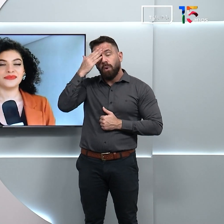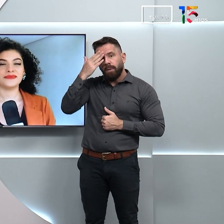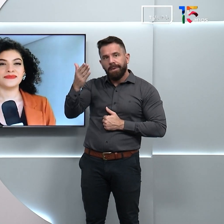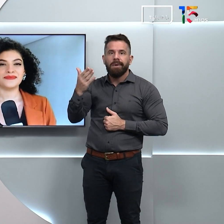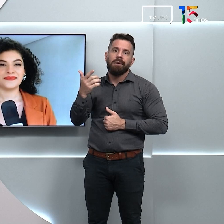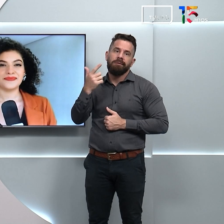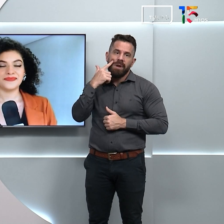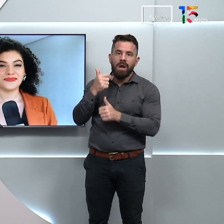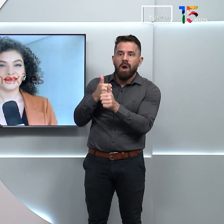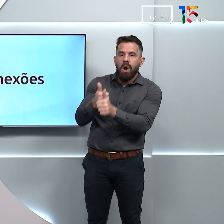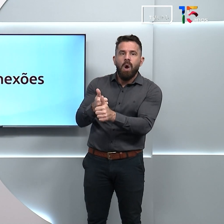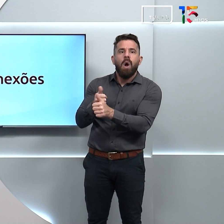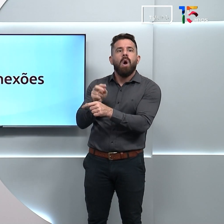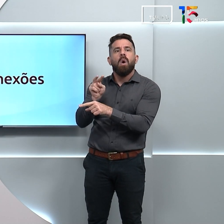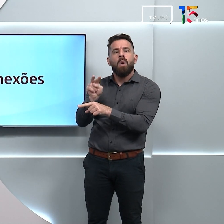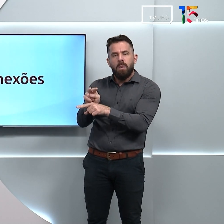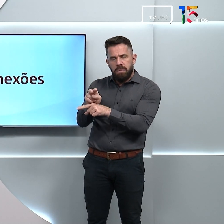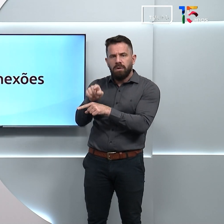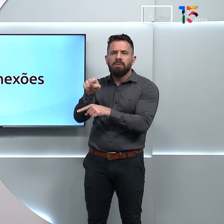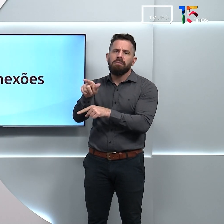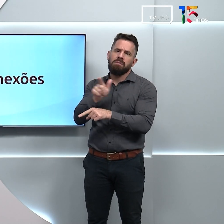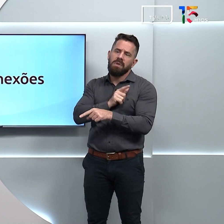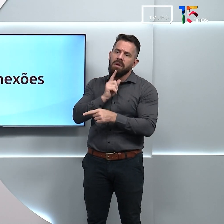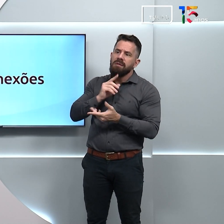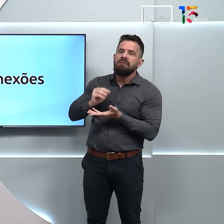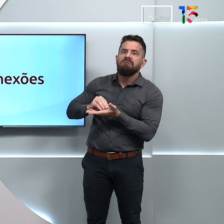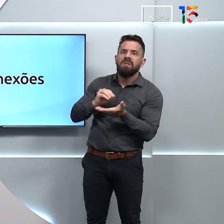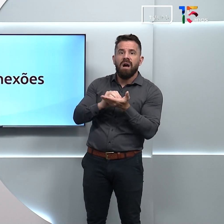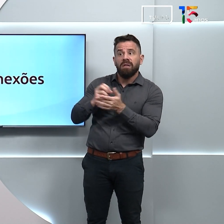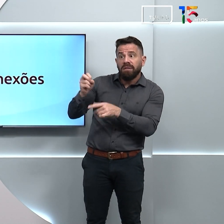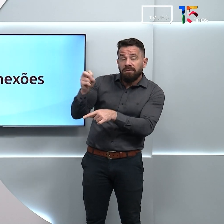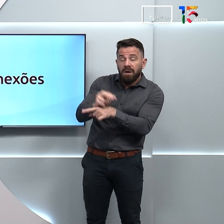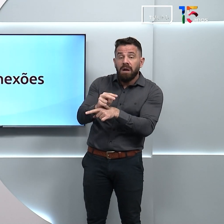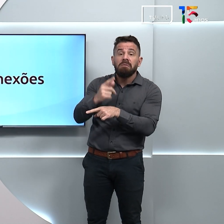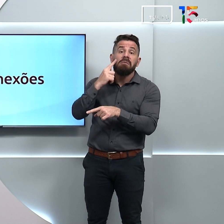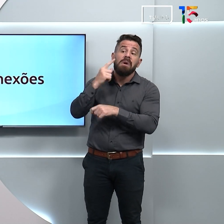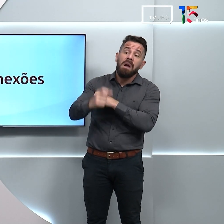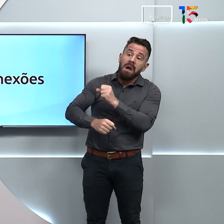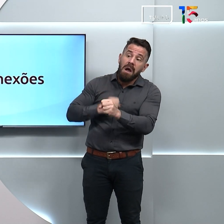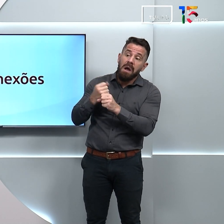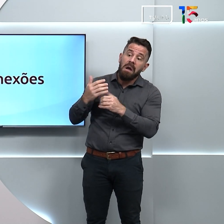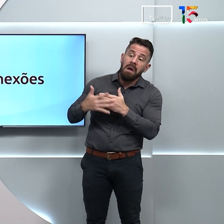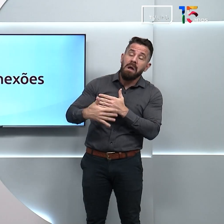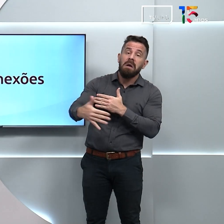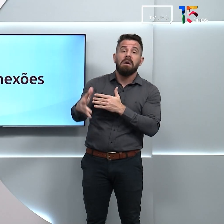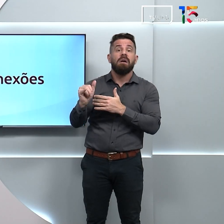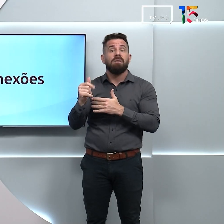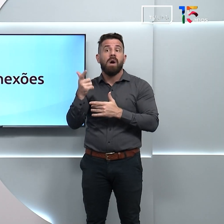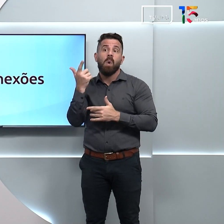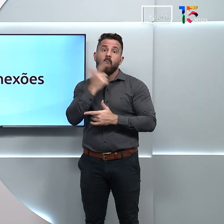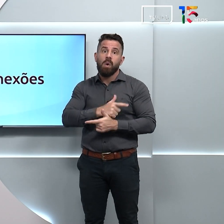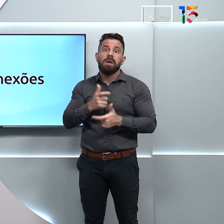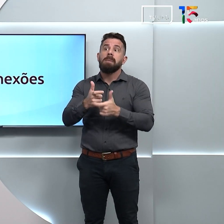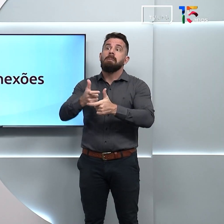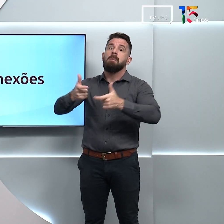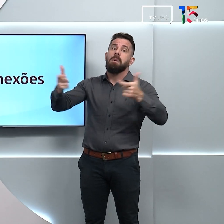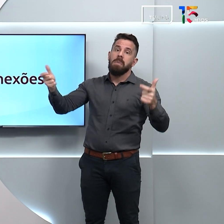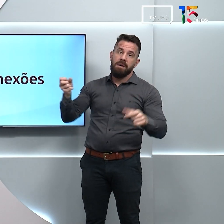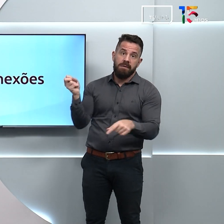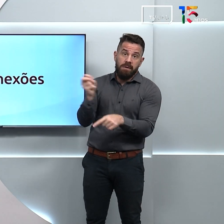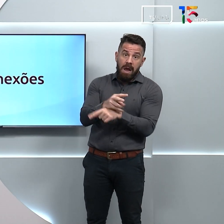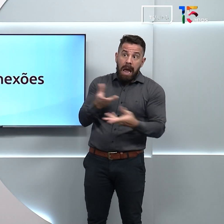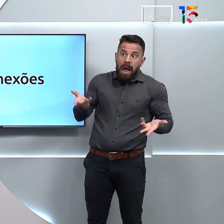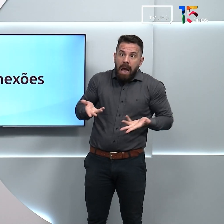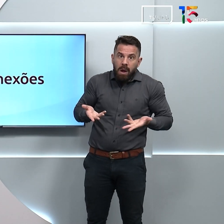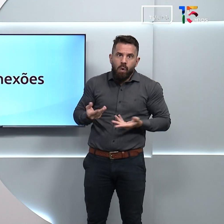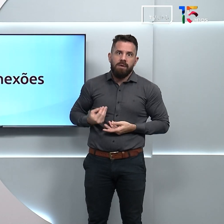no CEMEIS, se elas vão ser resolvidas, se essa falta de vaga vai ser resolvida, nos próximos anos. Pelo menos, então, mais 1.500 novas